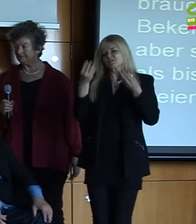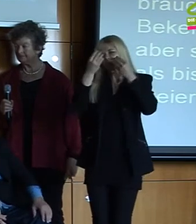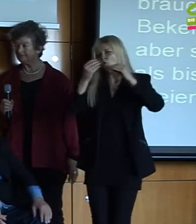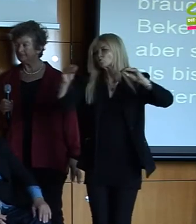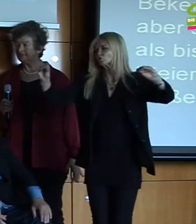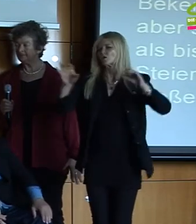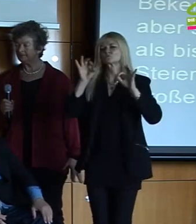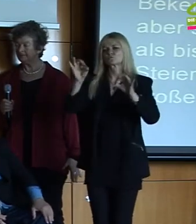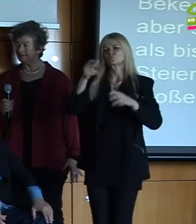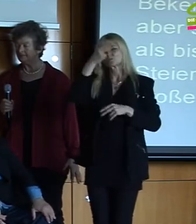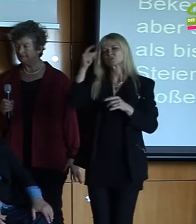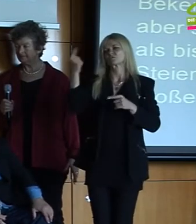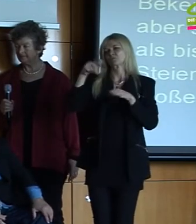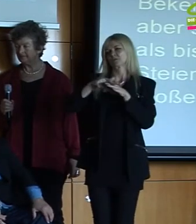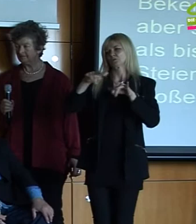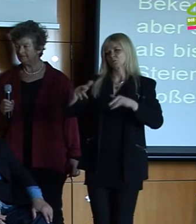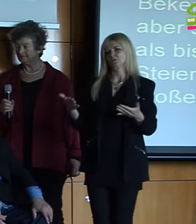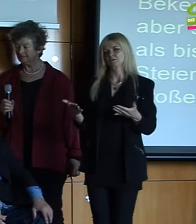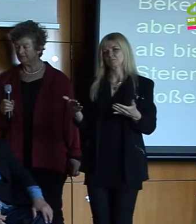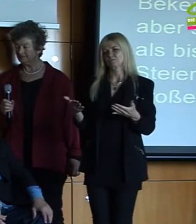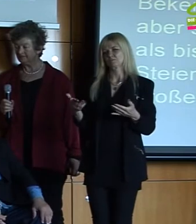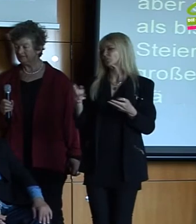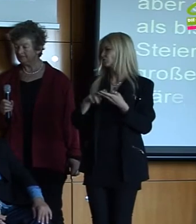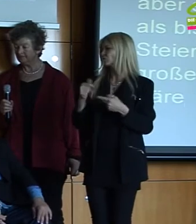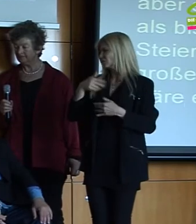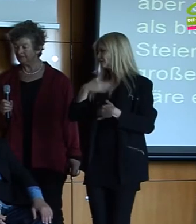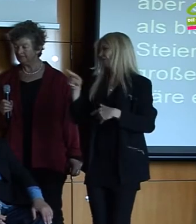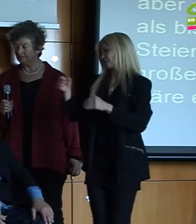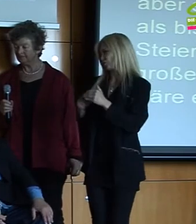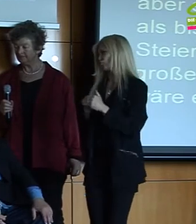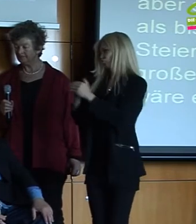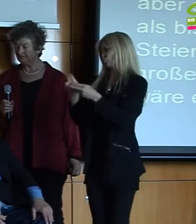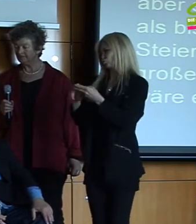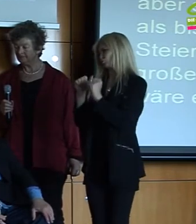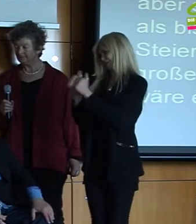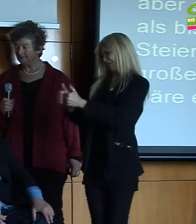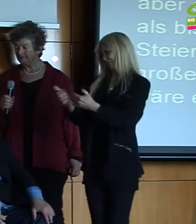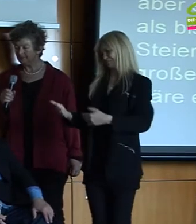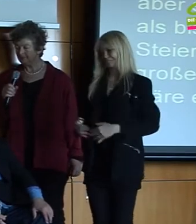und gerne wäre ja weiterhin sie dabei unterstützen und behilflich sein.